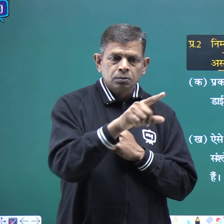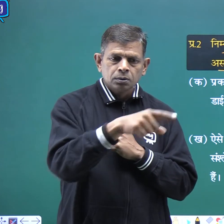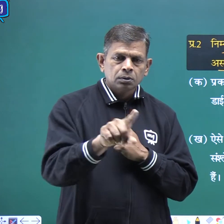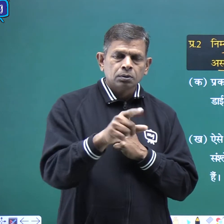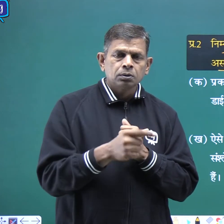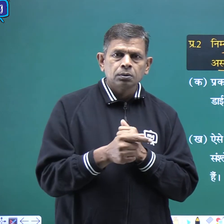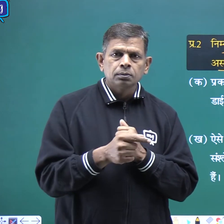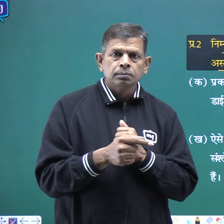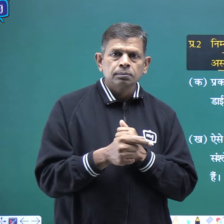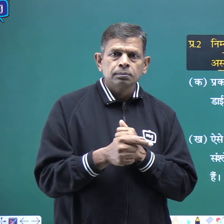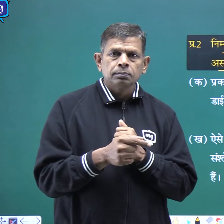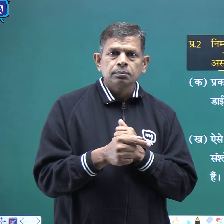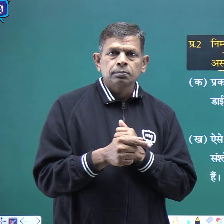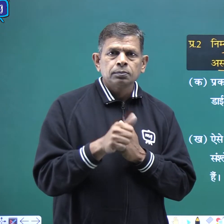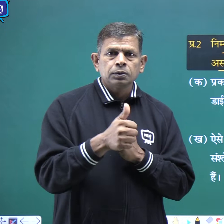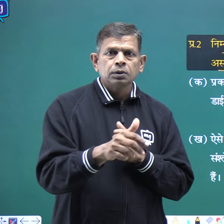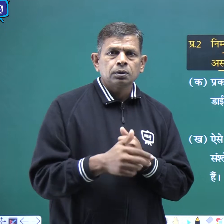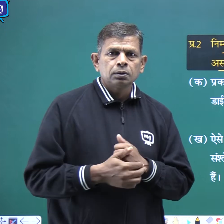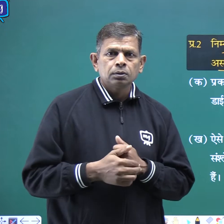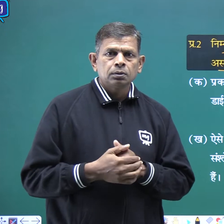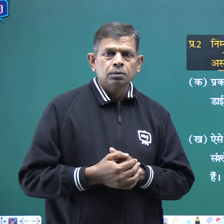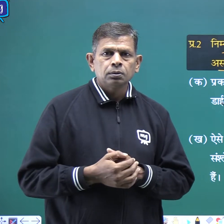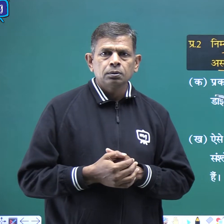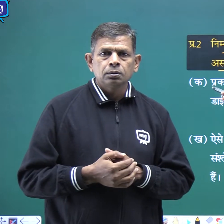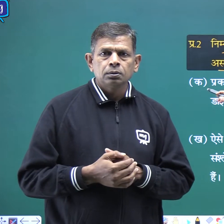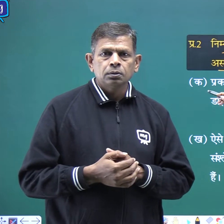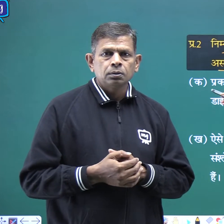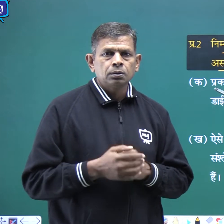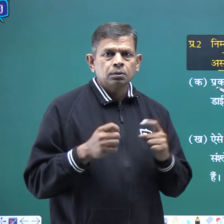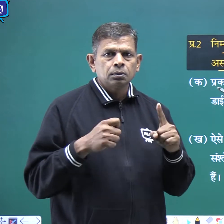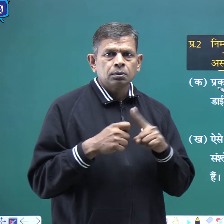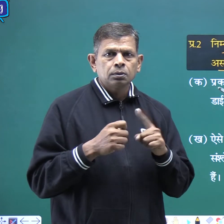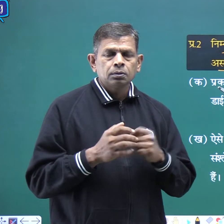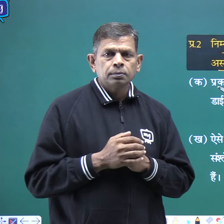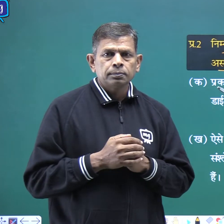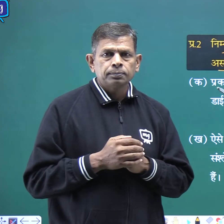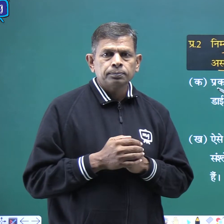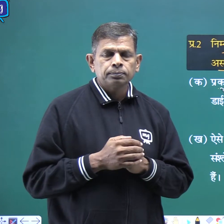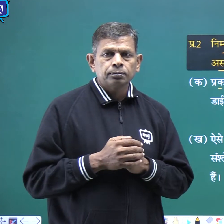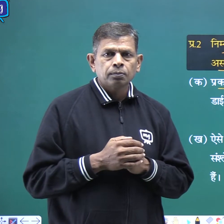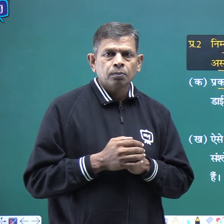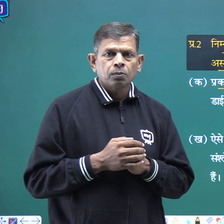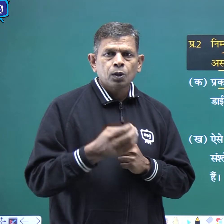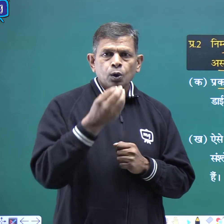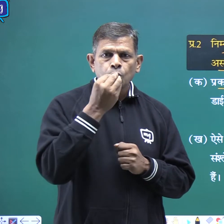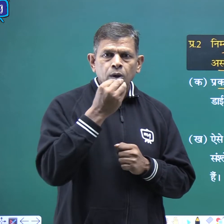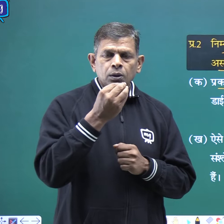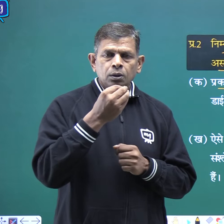पर। ठीक है। क, प्रकाश संश्लेषण